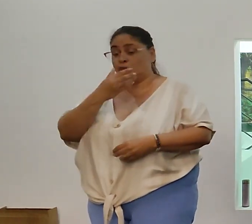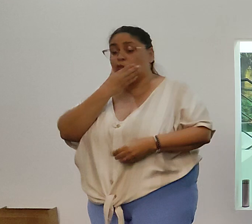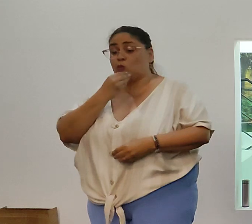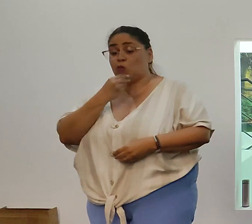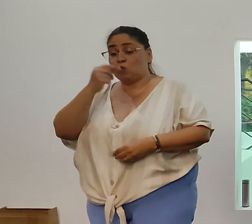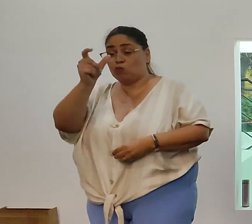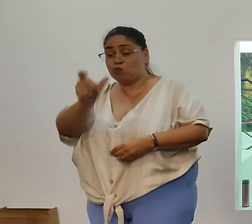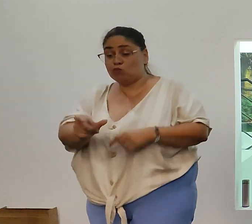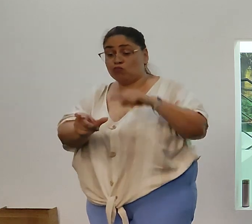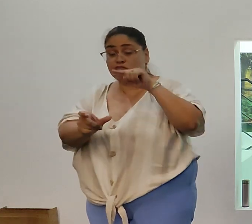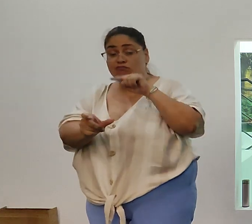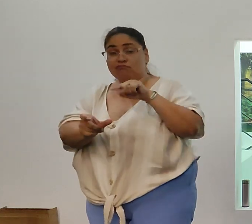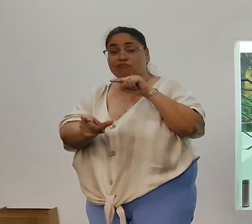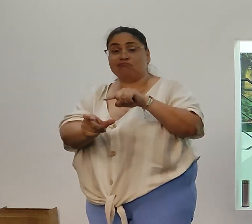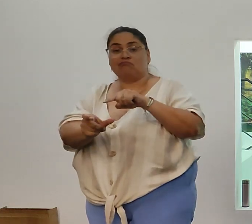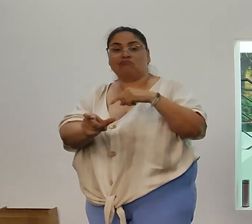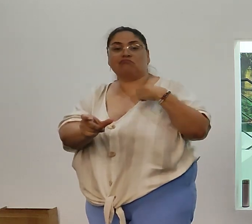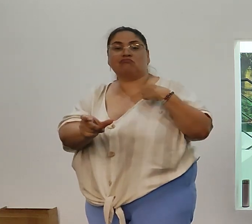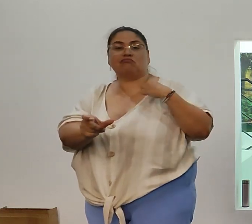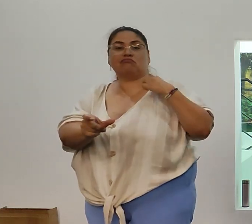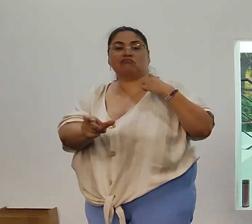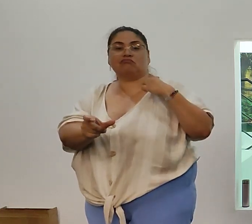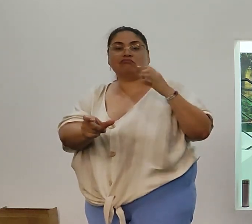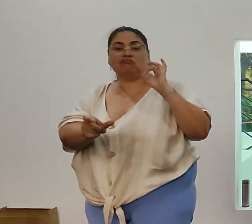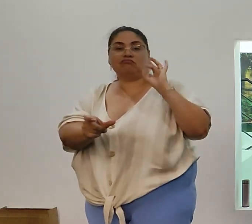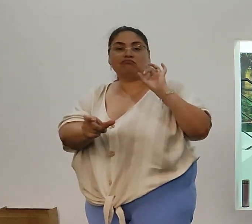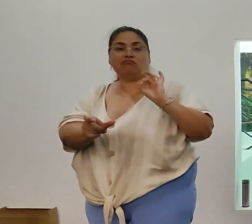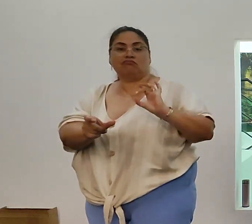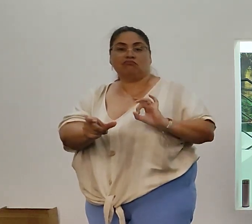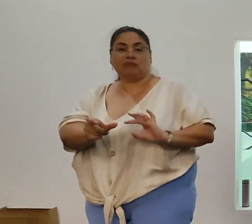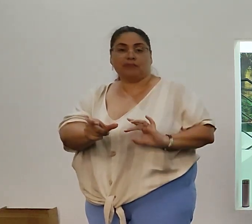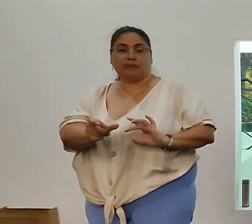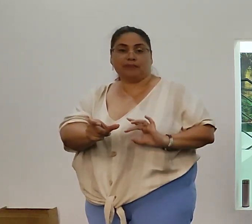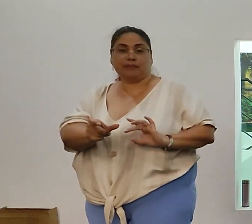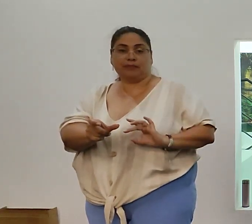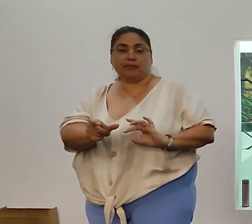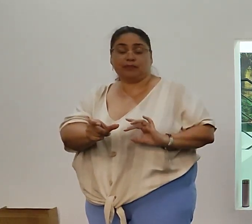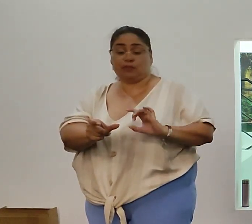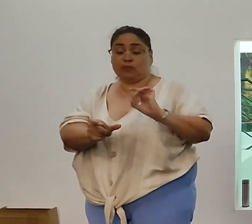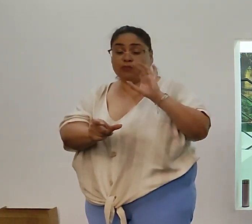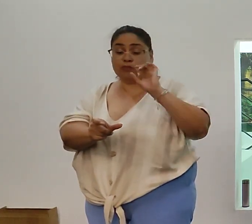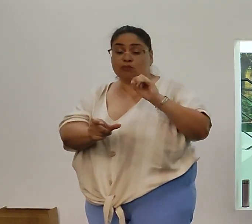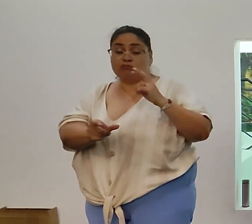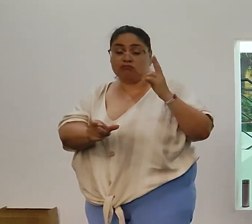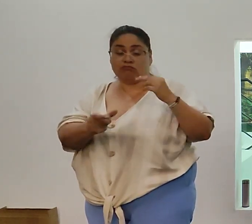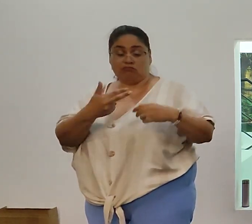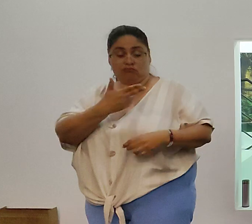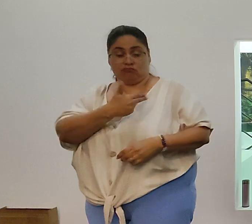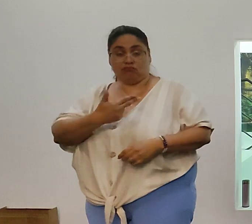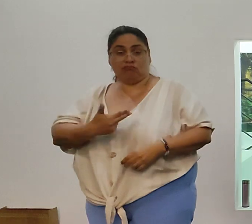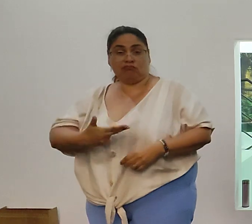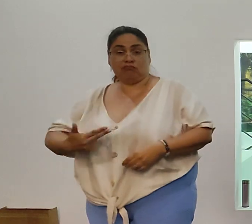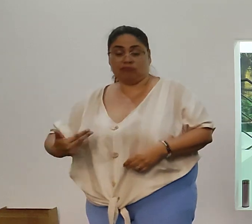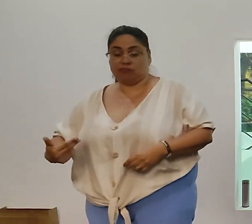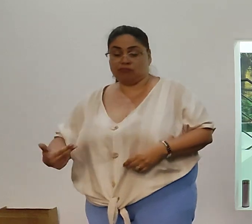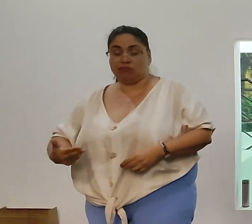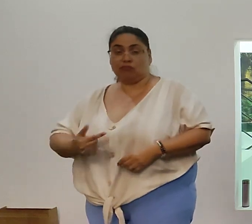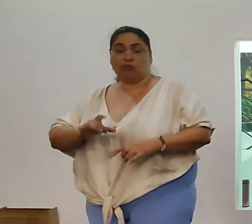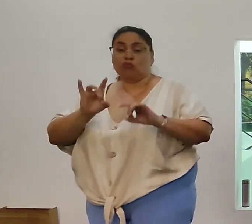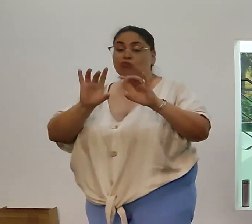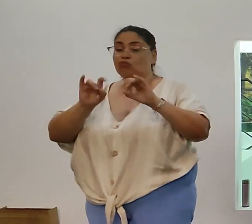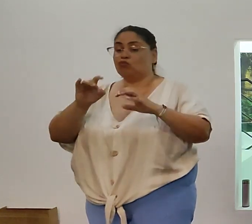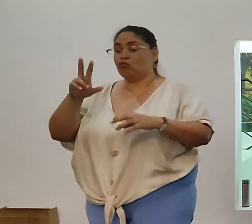texto diz, ele usava roupas de púrpura. Roupas que para a época era apenas natural